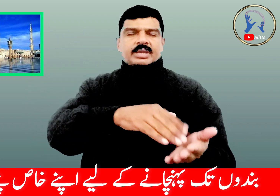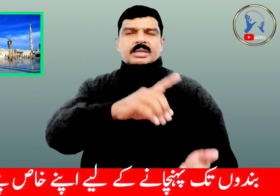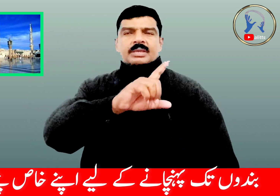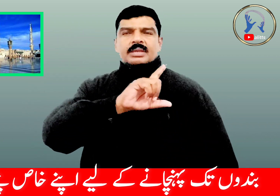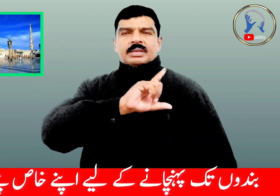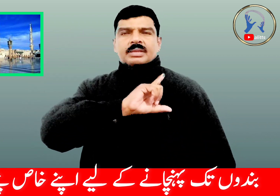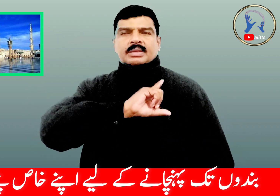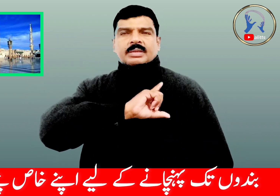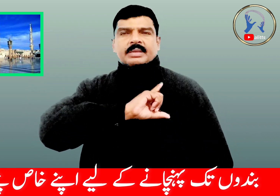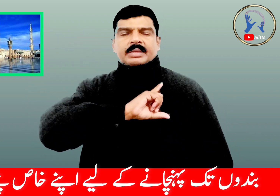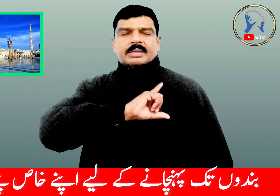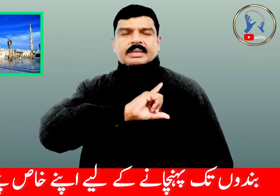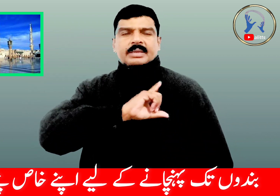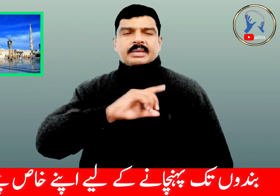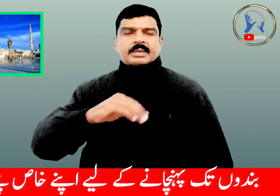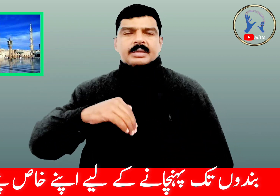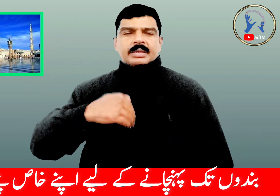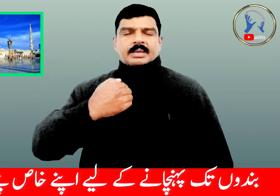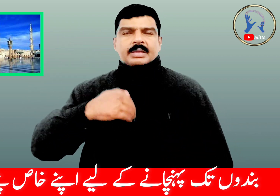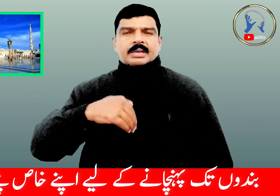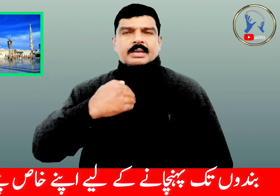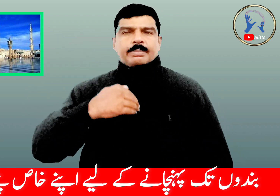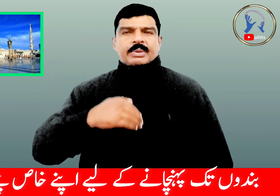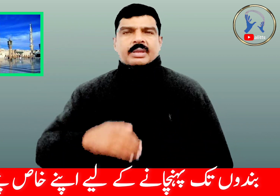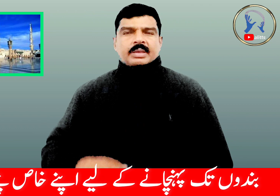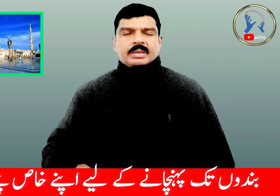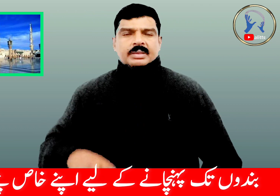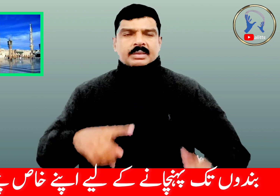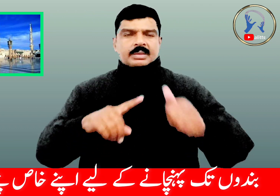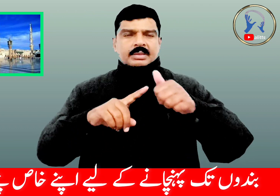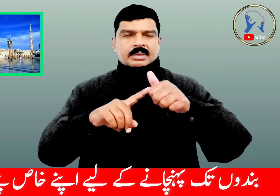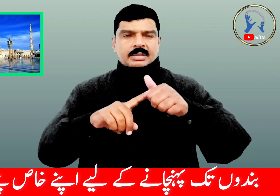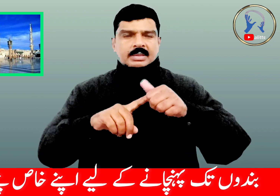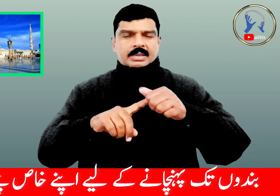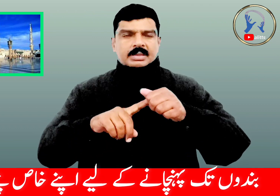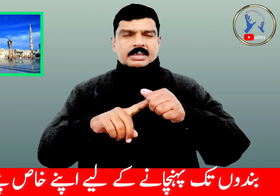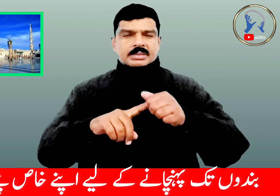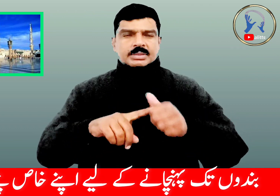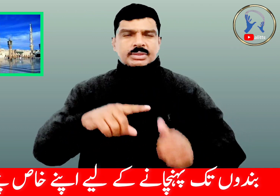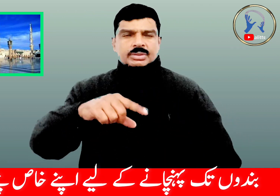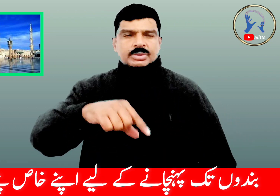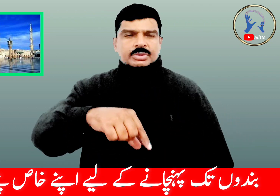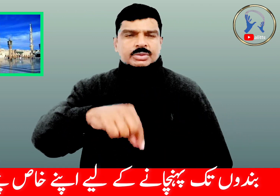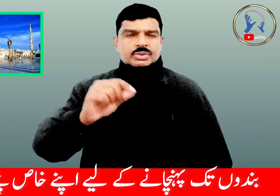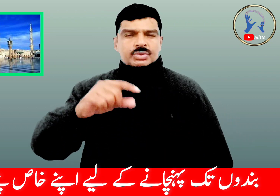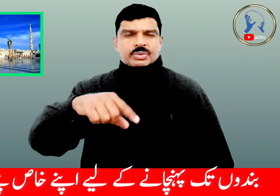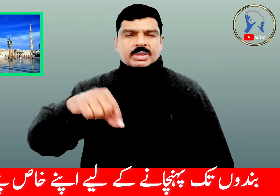پہنچانے کے لیے اپنے خاص چنے